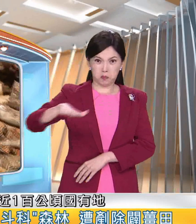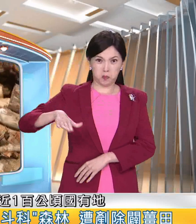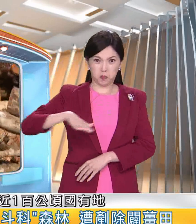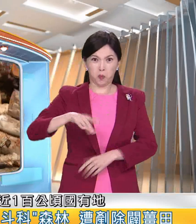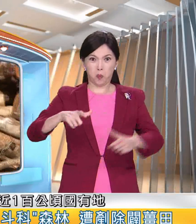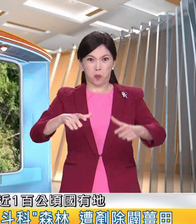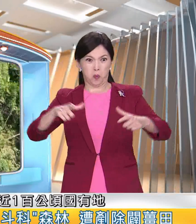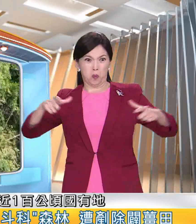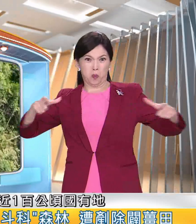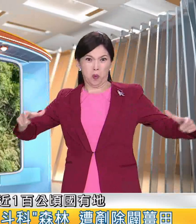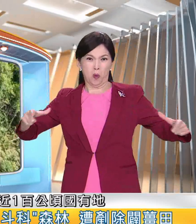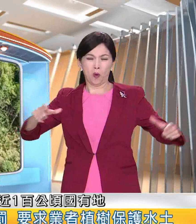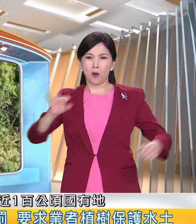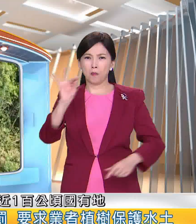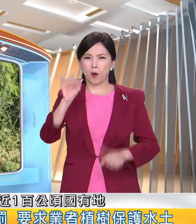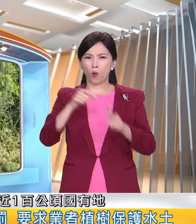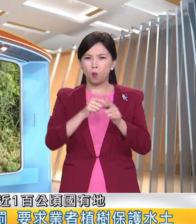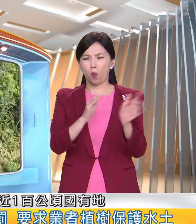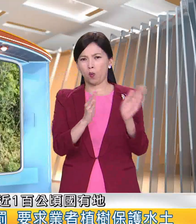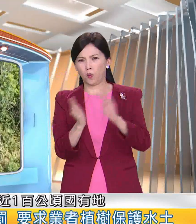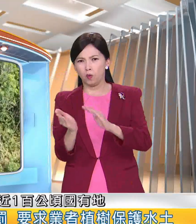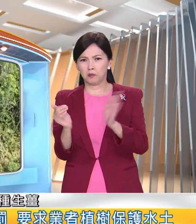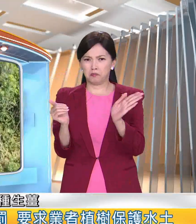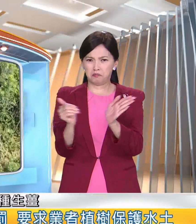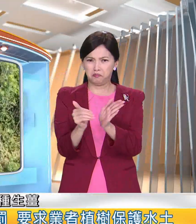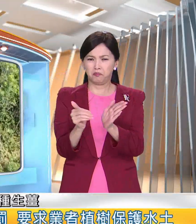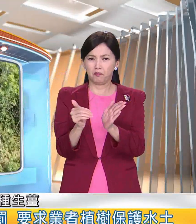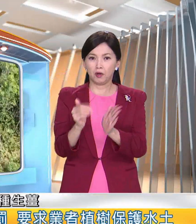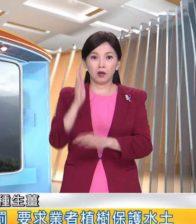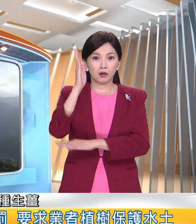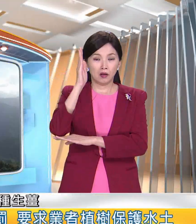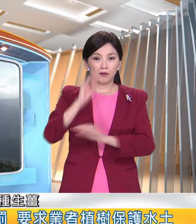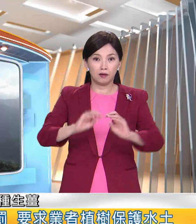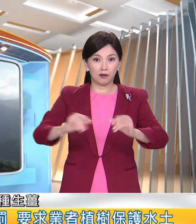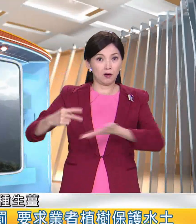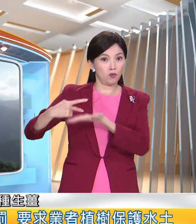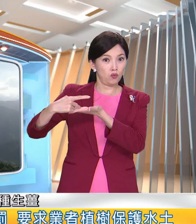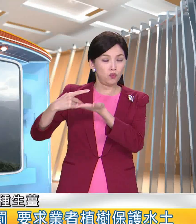近100公顷国有地被租用铲除，改种生姜。